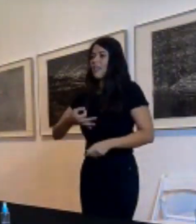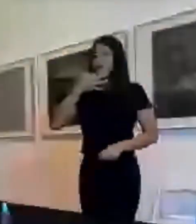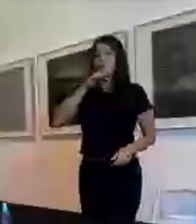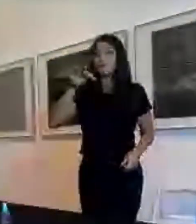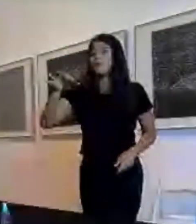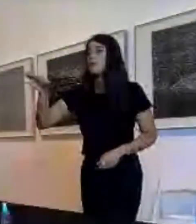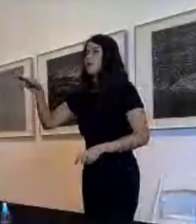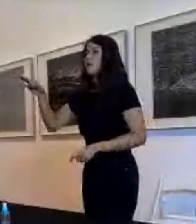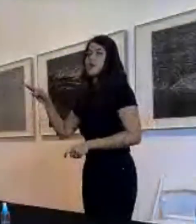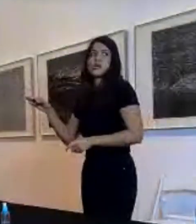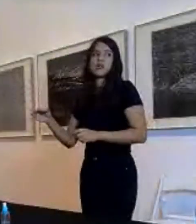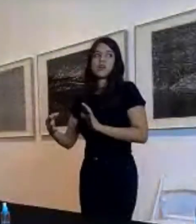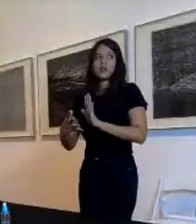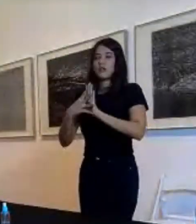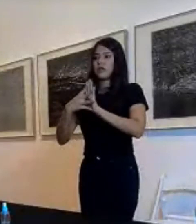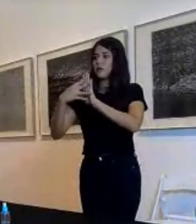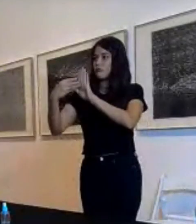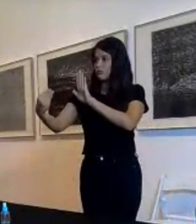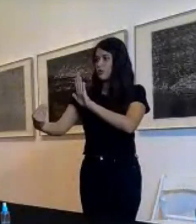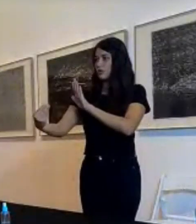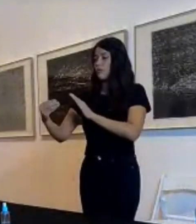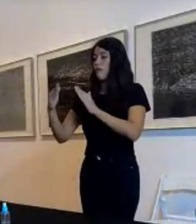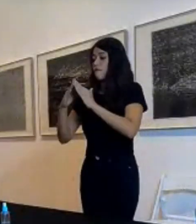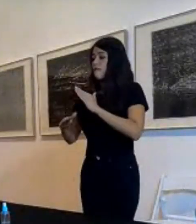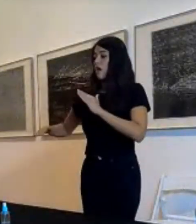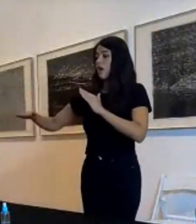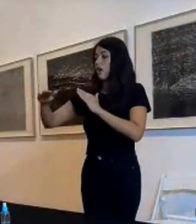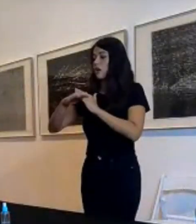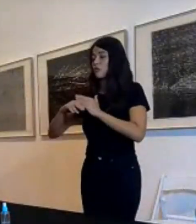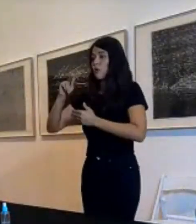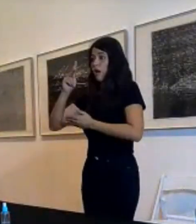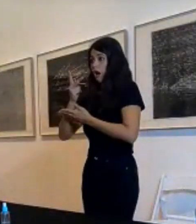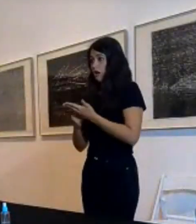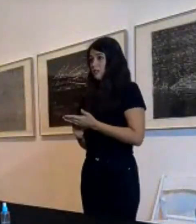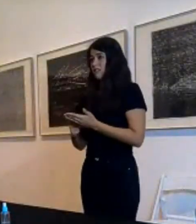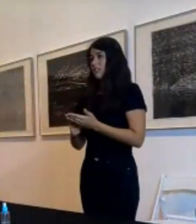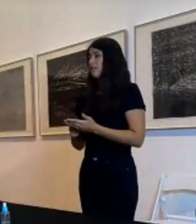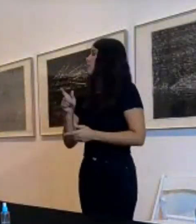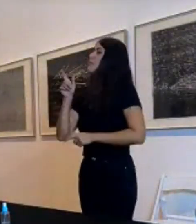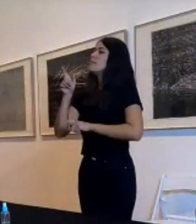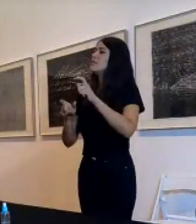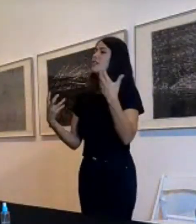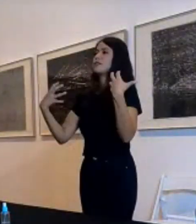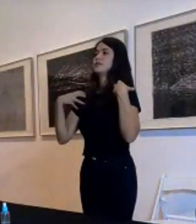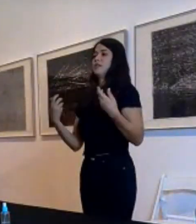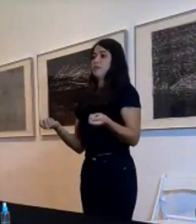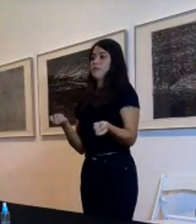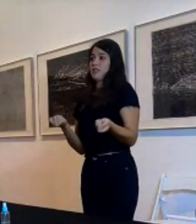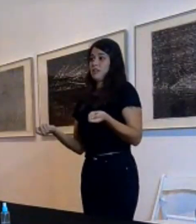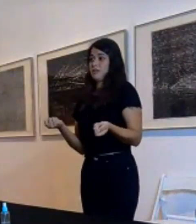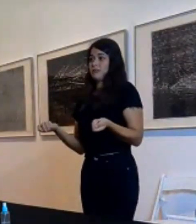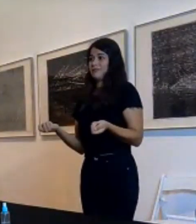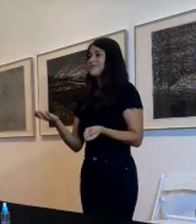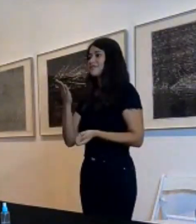ejemplo. Al menos desde la participación en Barragarte, creo que las y los creadores que estuvimos allí